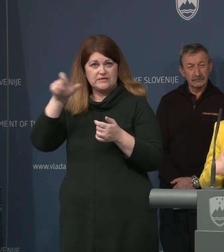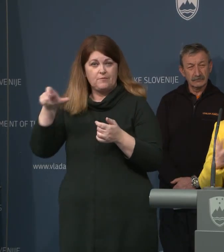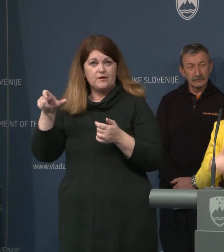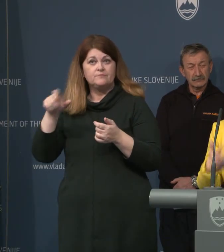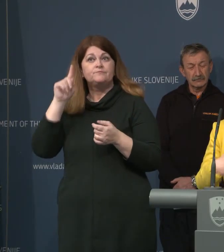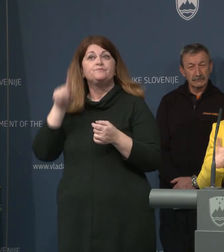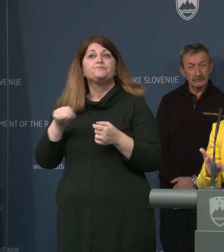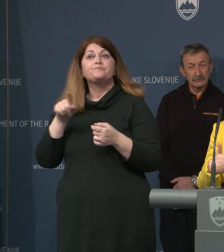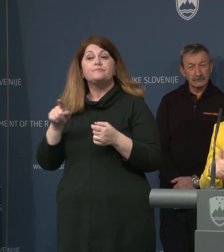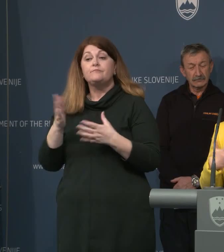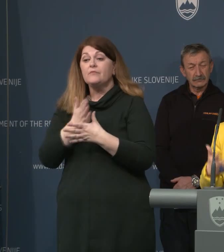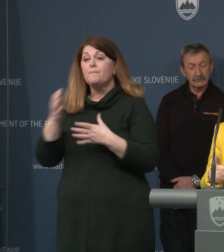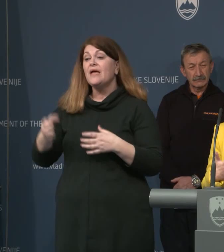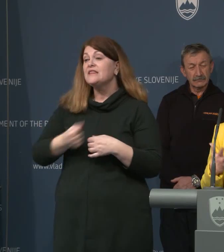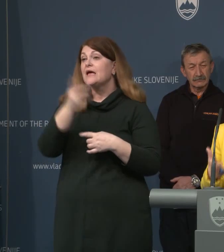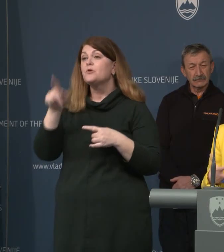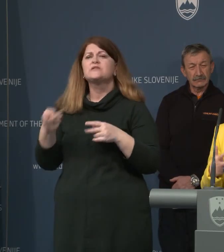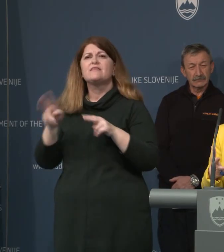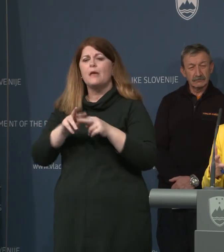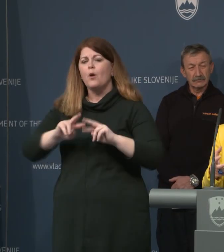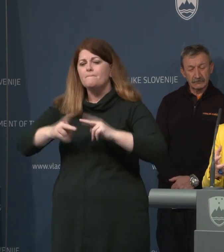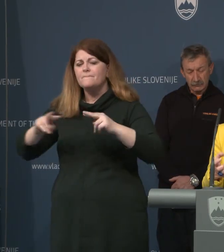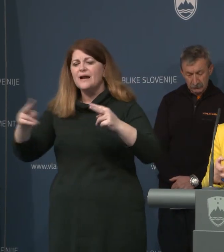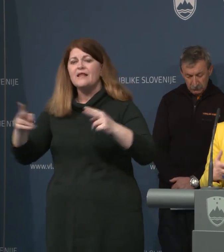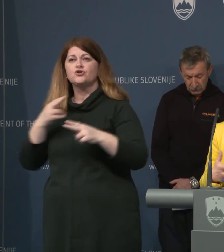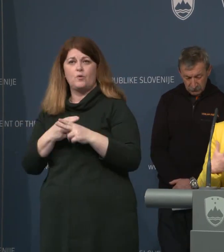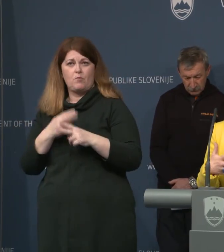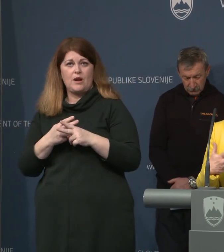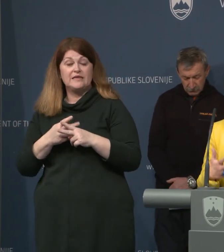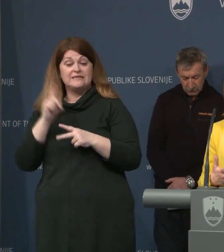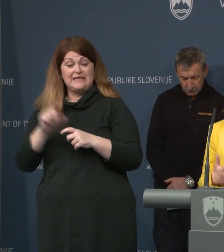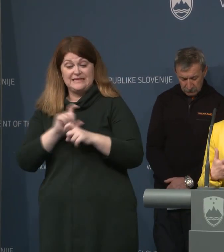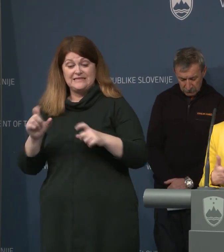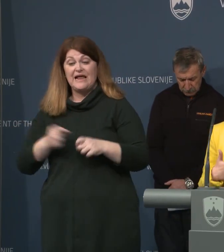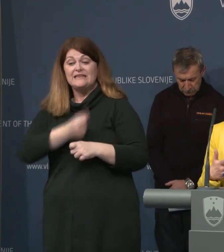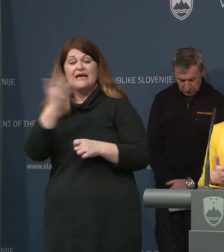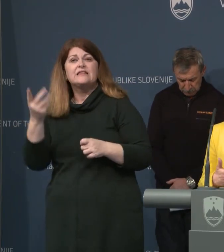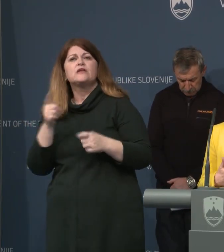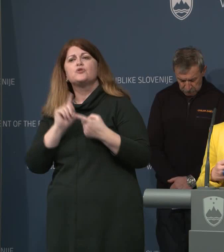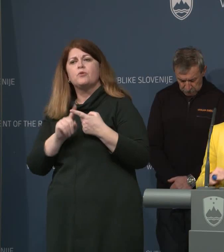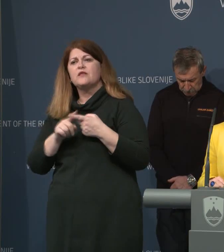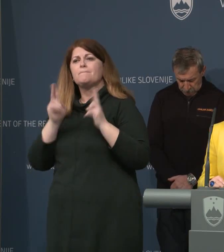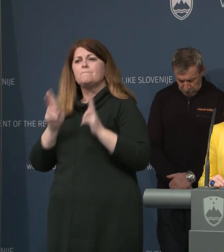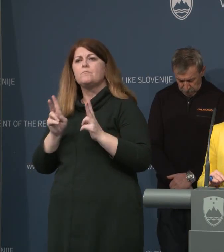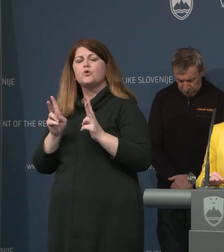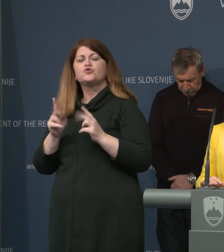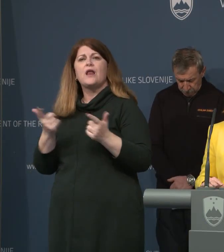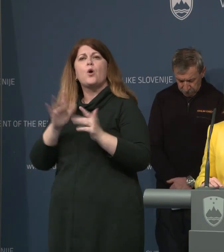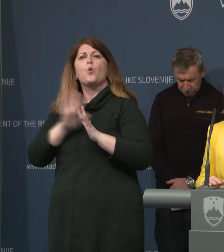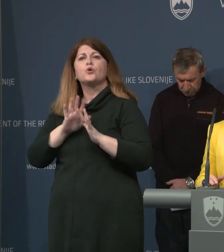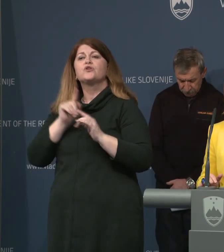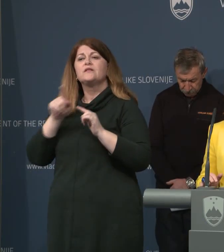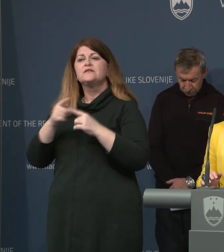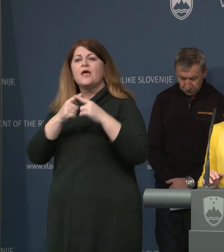a ne, in med katero se najbolj prenašajo bolezni in zaradi katere so potencialno lahko izjemno ogrožene